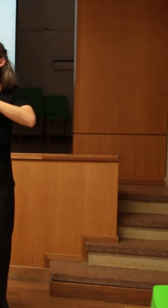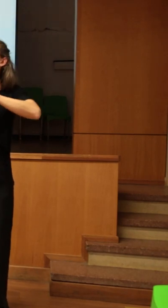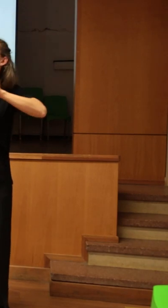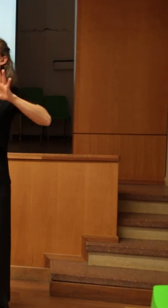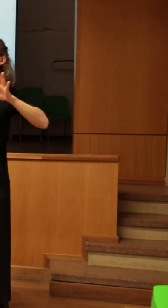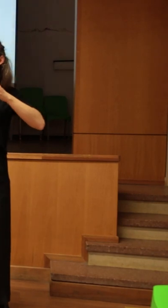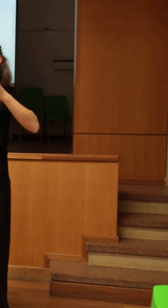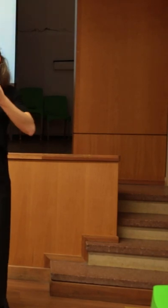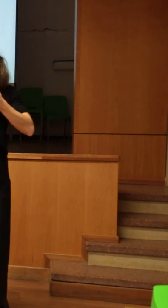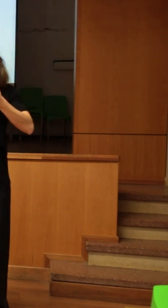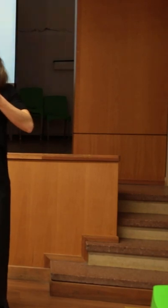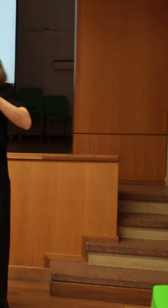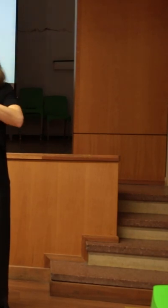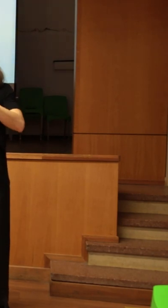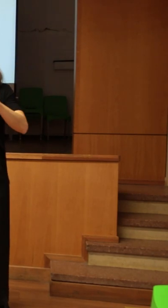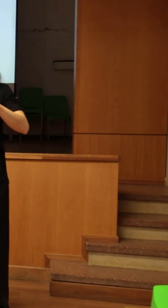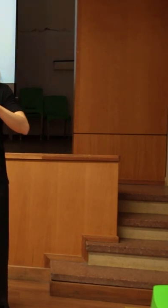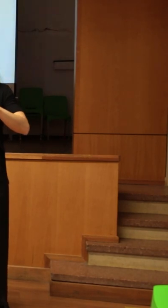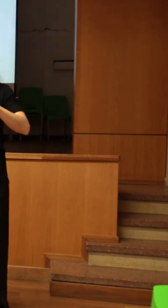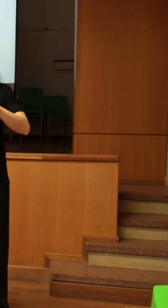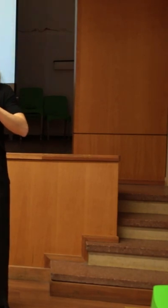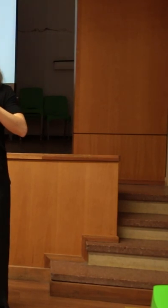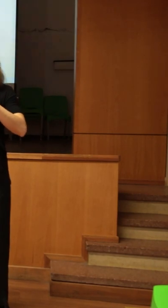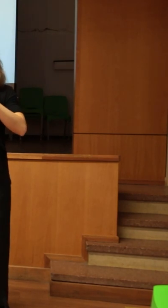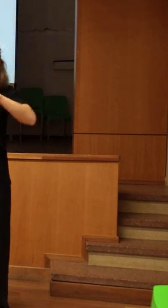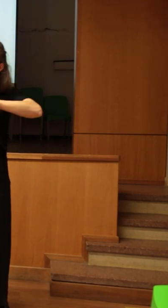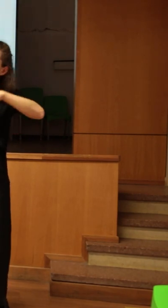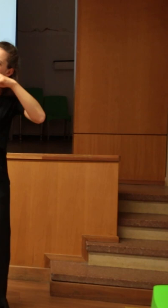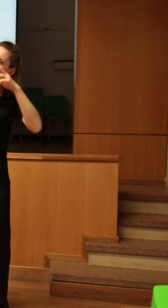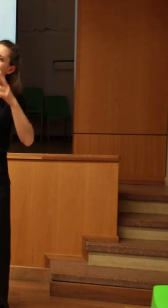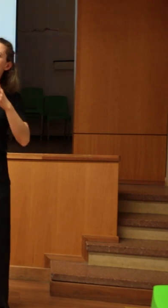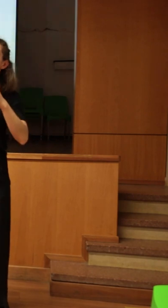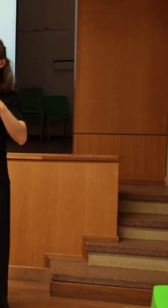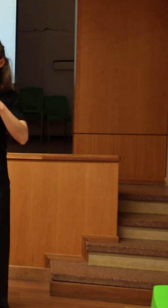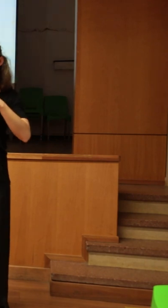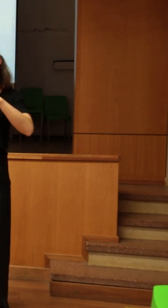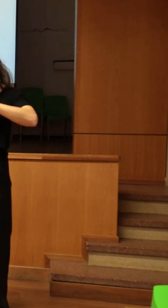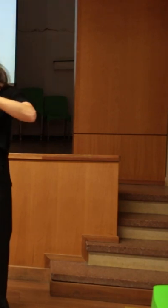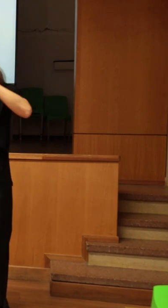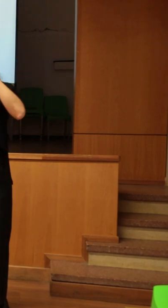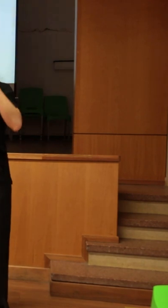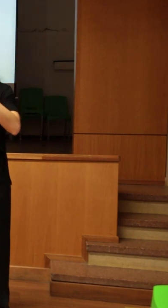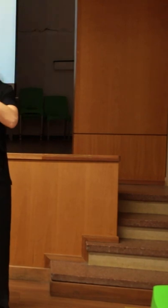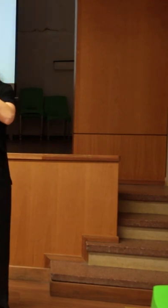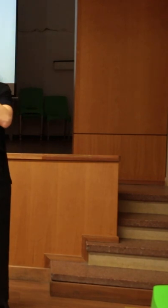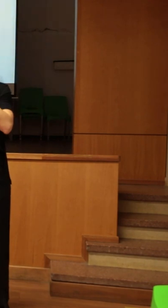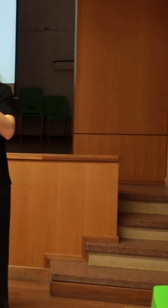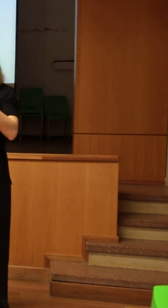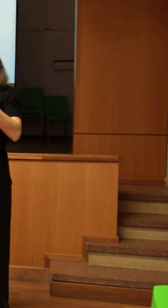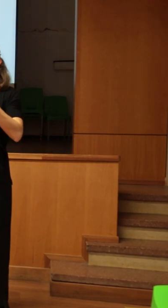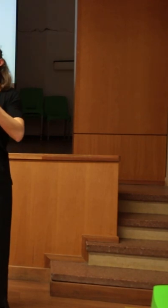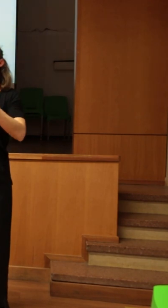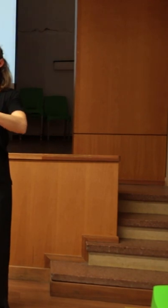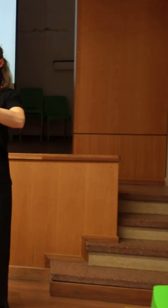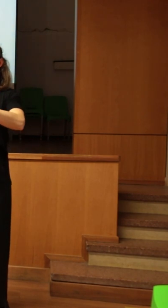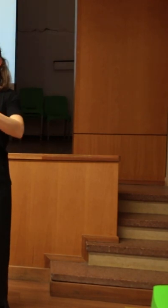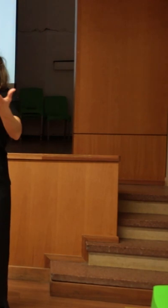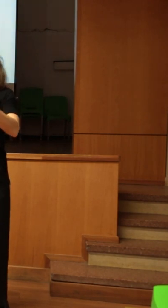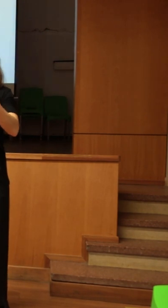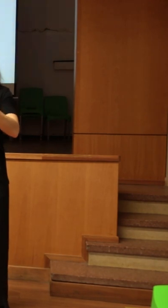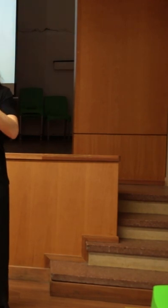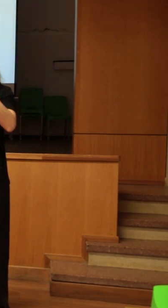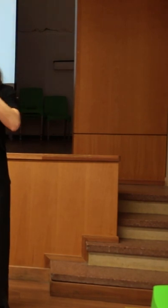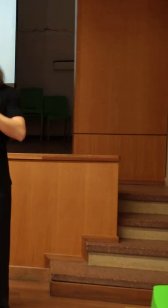libres, desde la crítica, desde el pensamiento crítico, el momento que estamos viviendo. Y me parece